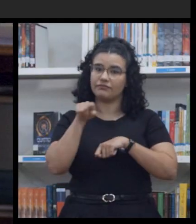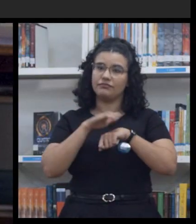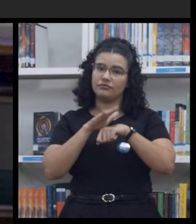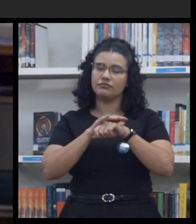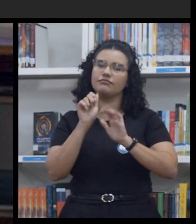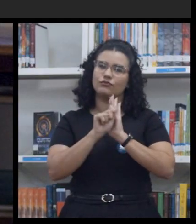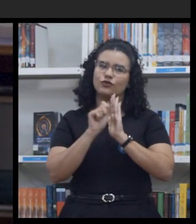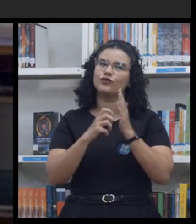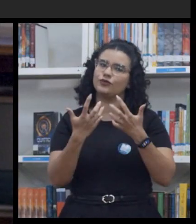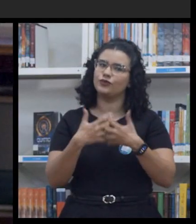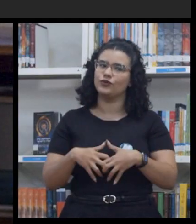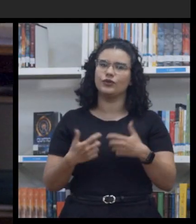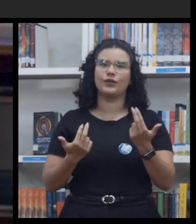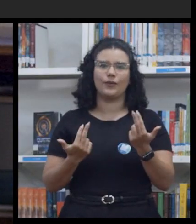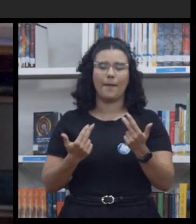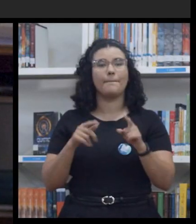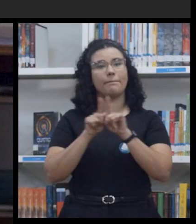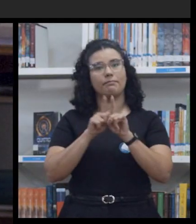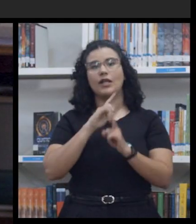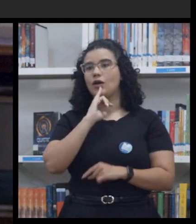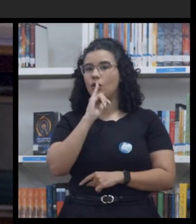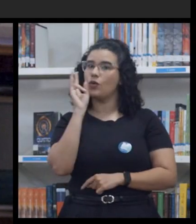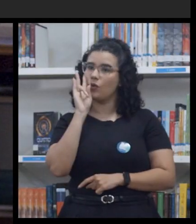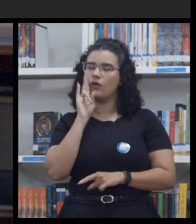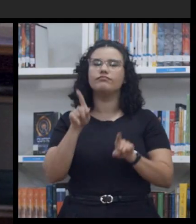maneira. Slide com foto de uma vila sob um céu nublado.